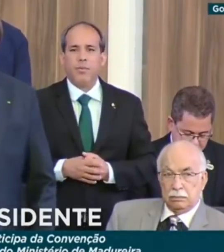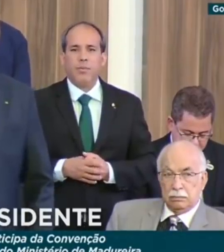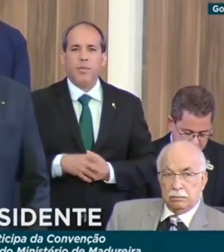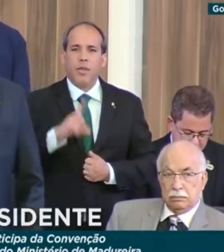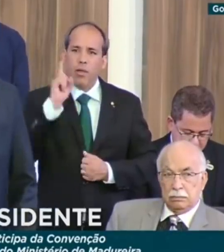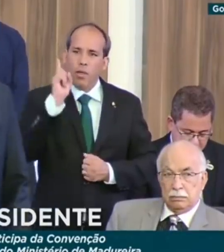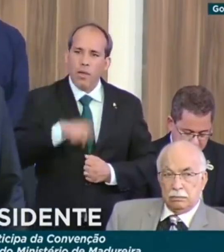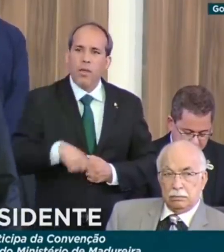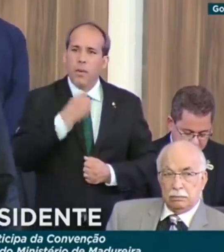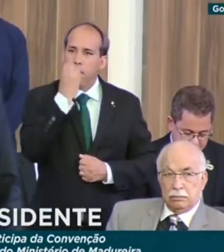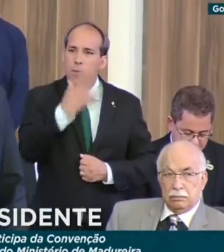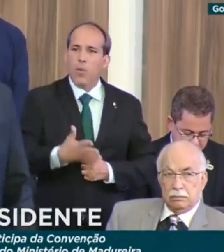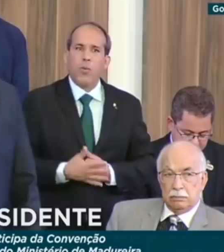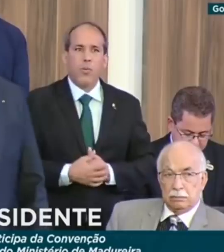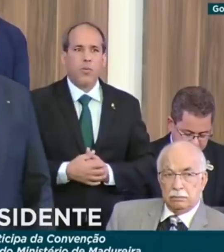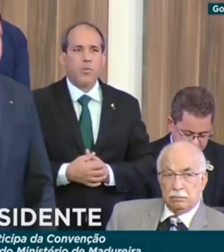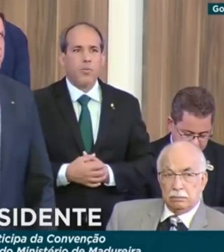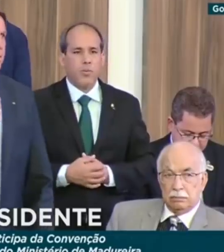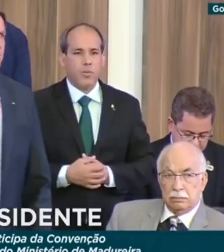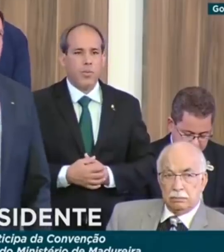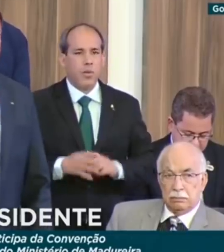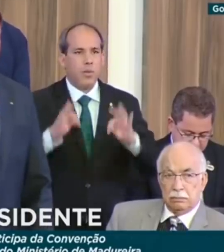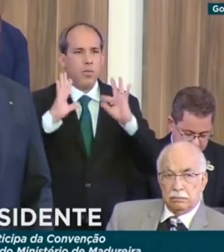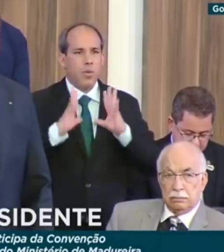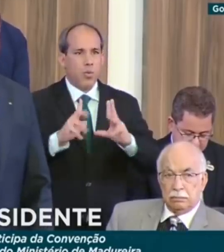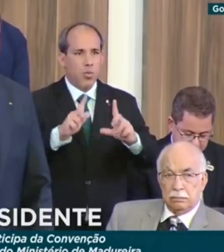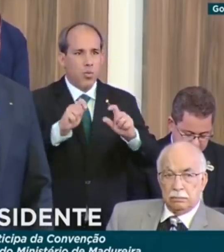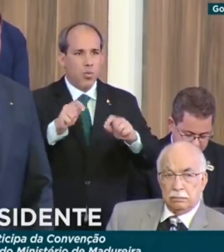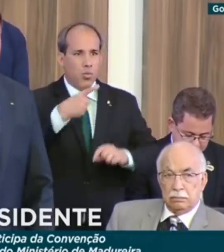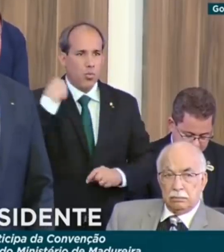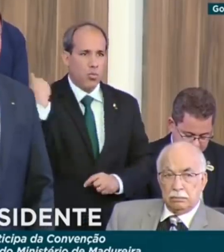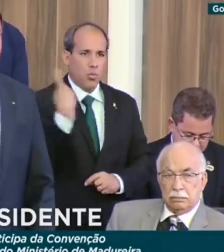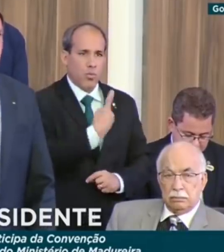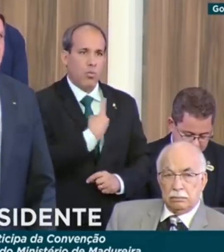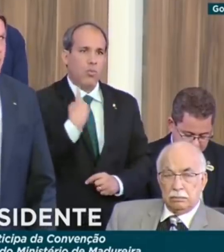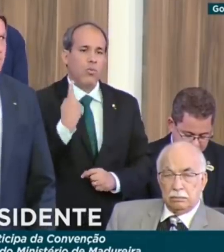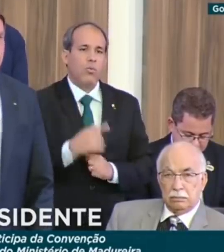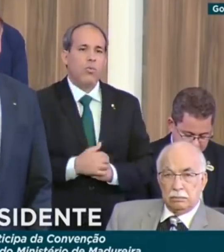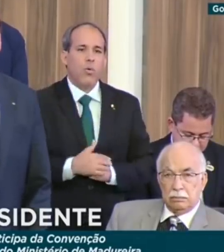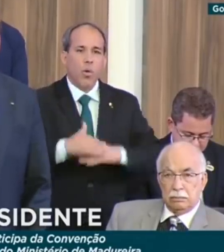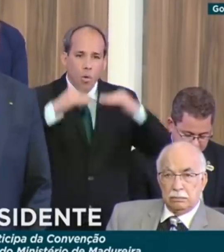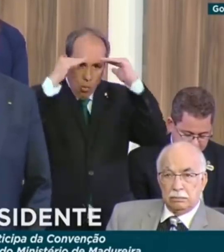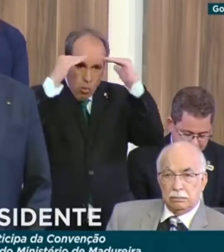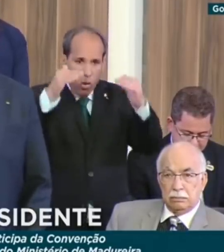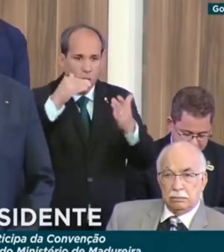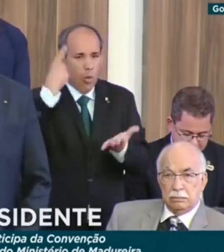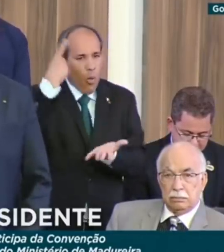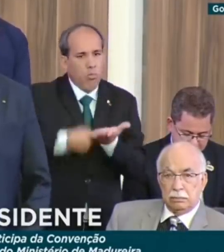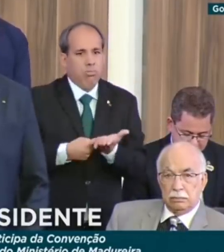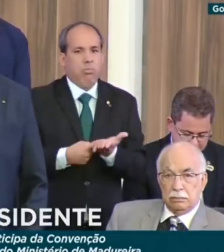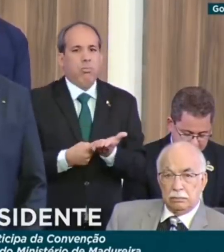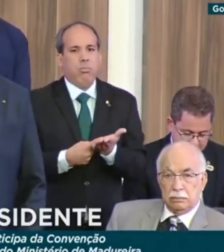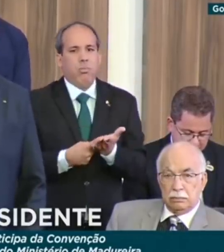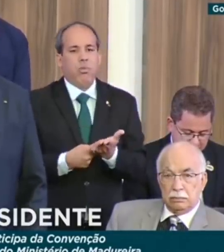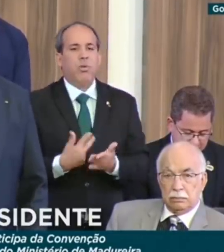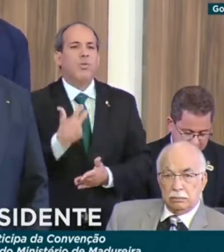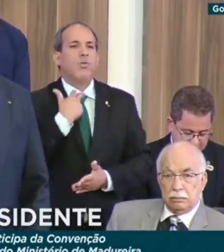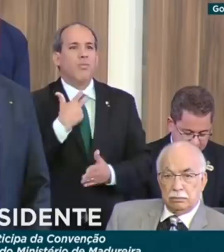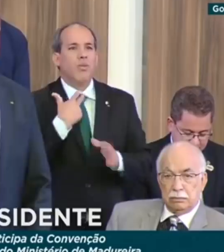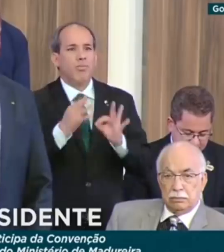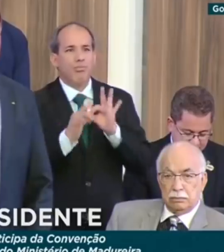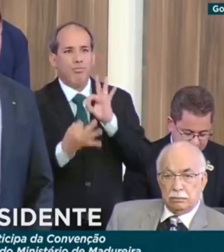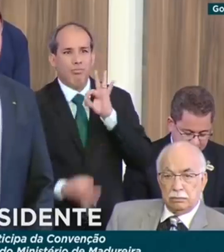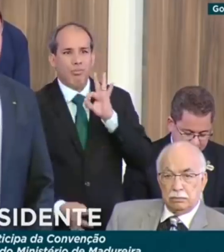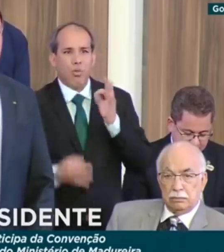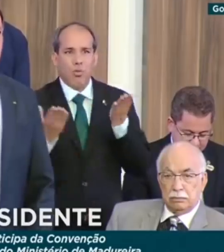Isso faz bem para todos nós, honrarmos nossos compromissos. Mas não posso me alongar muito